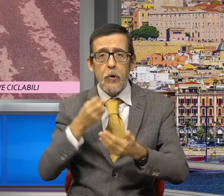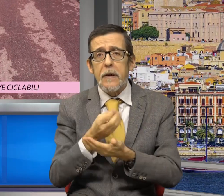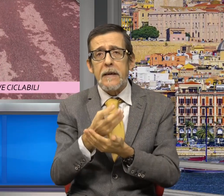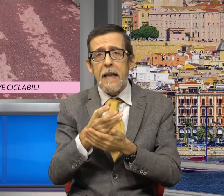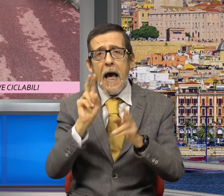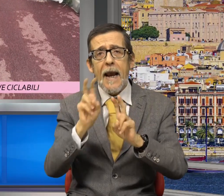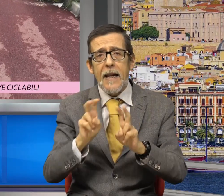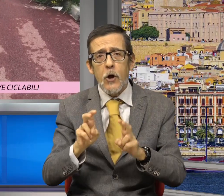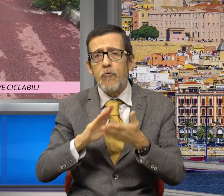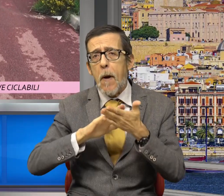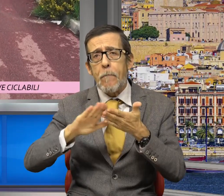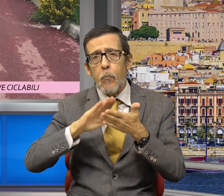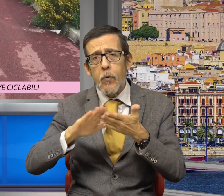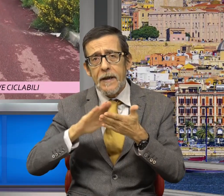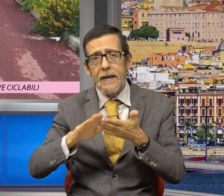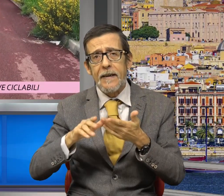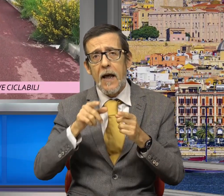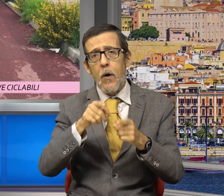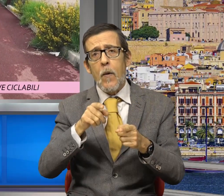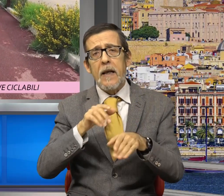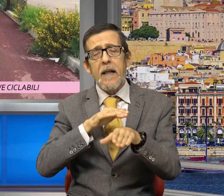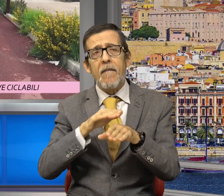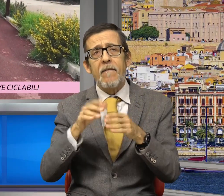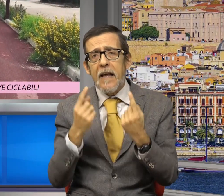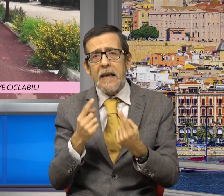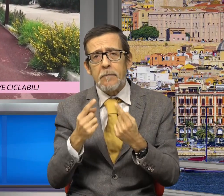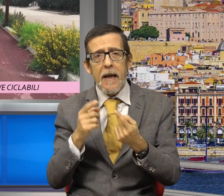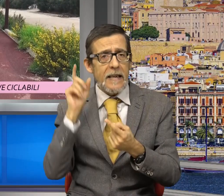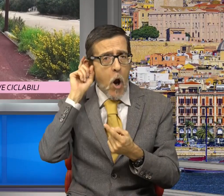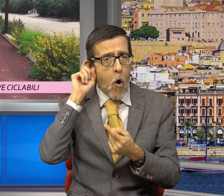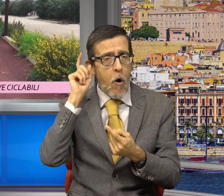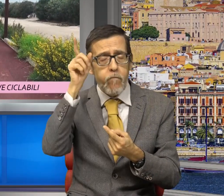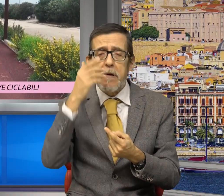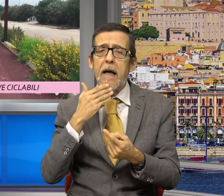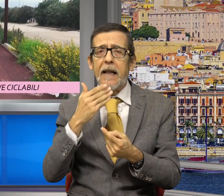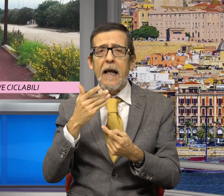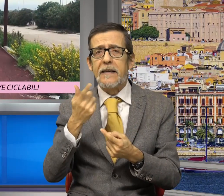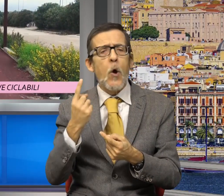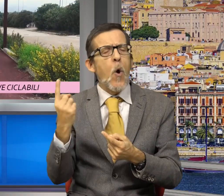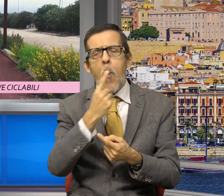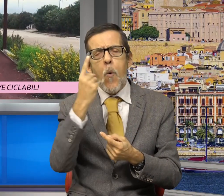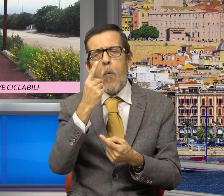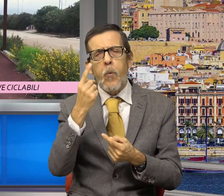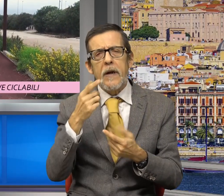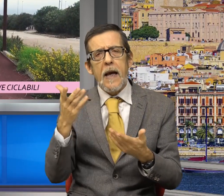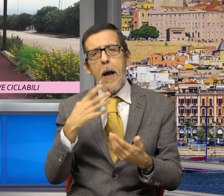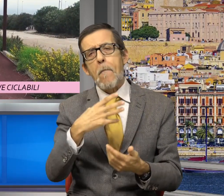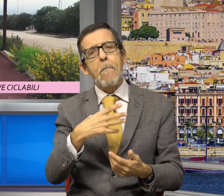Questa è l'esperienza che vi attende a Olbia grazie a un'opera unica nel suo genere, che unisce la passione per lo sport al rispetto per